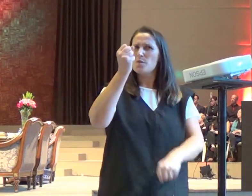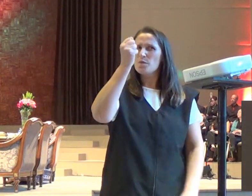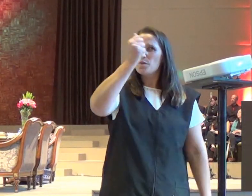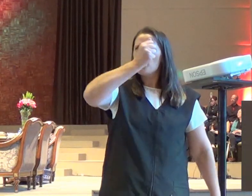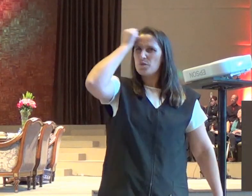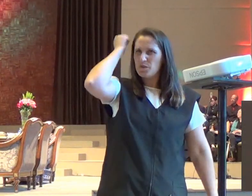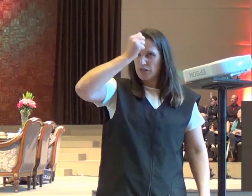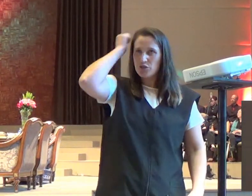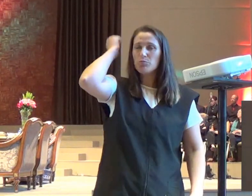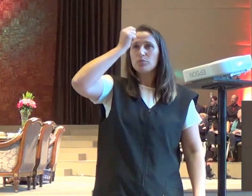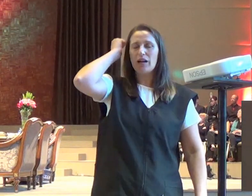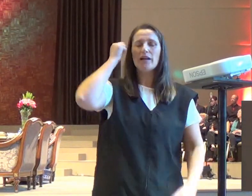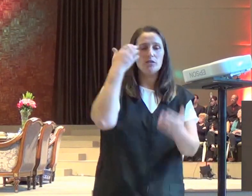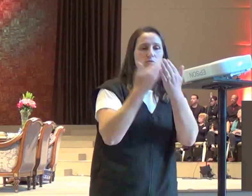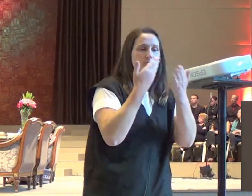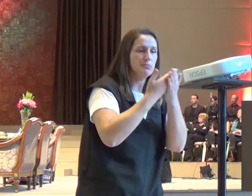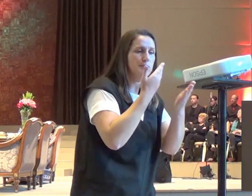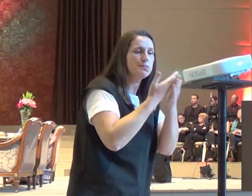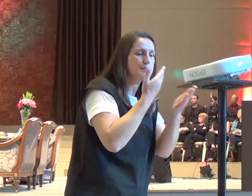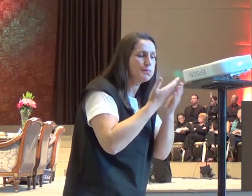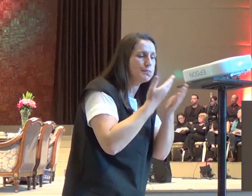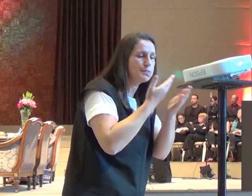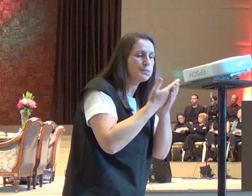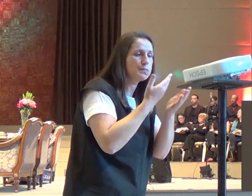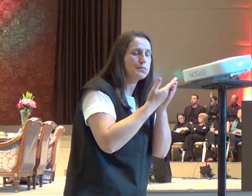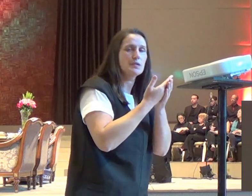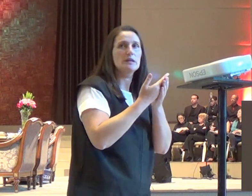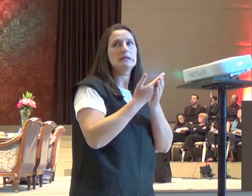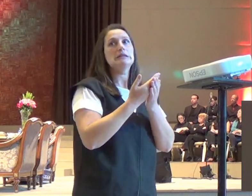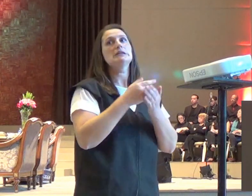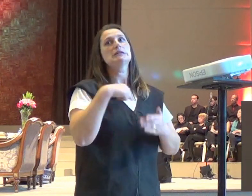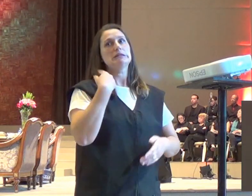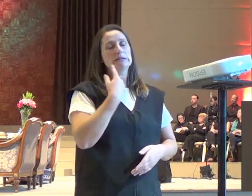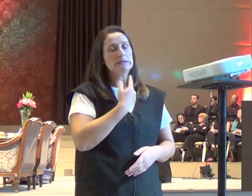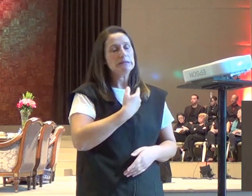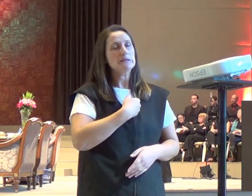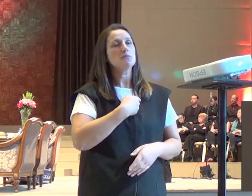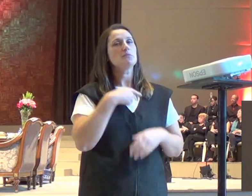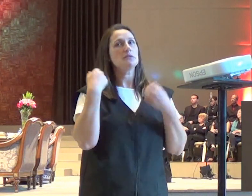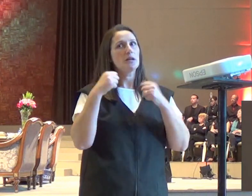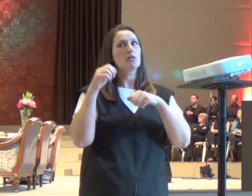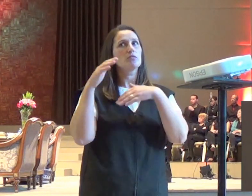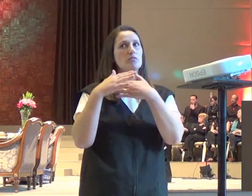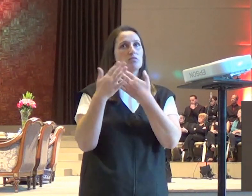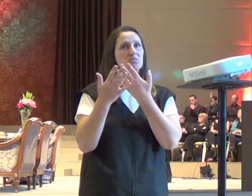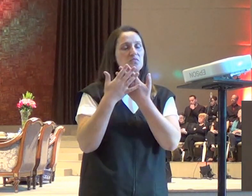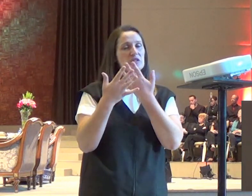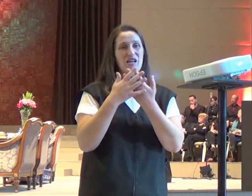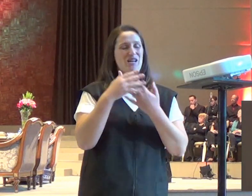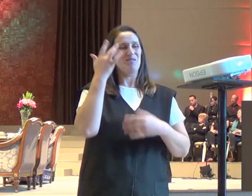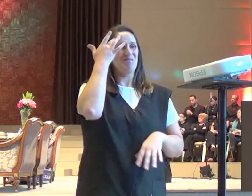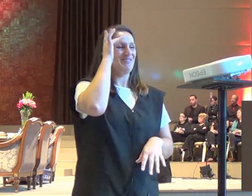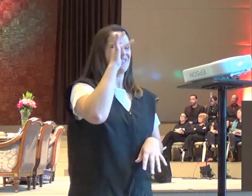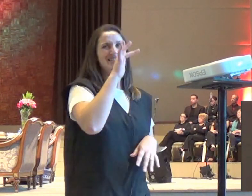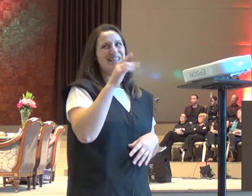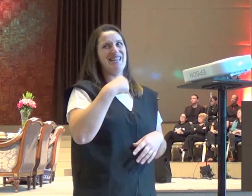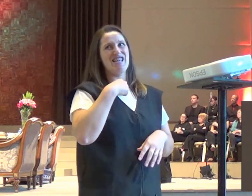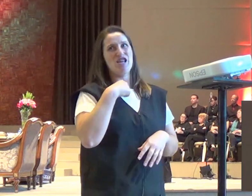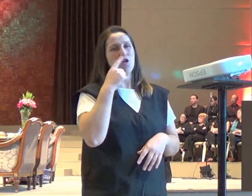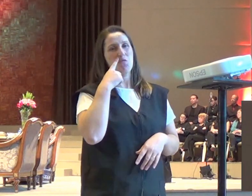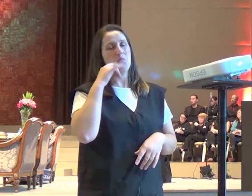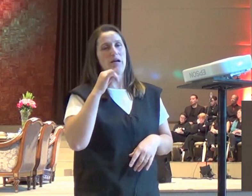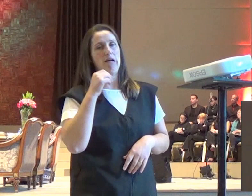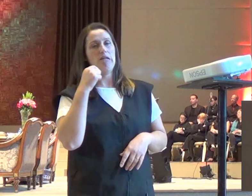o filho está estudando para o vestibular e a gente tem que confessar que a gente não sabe nada do que ele está estudando, já passou o nosso tempo,